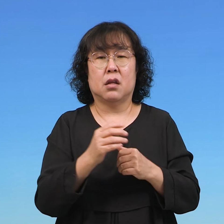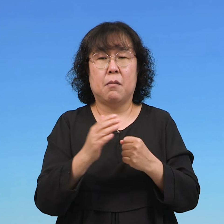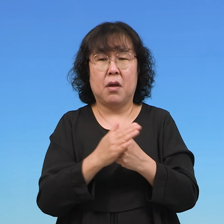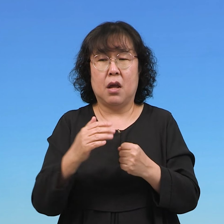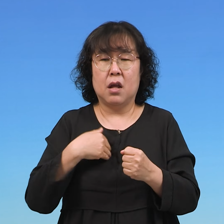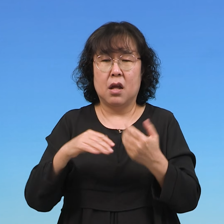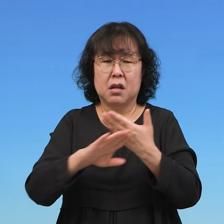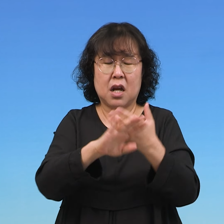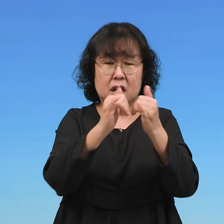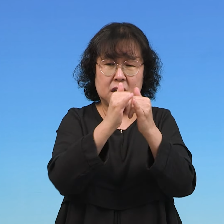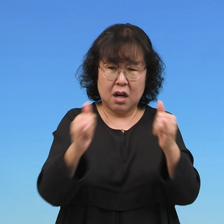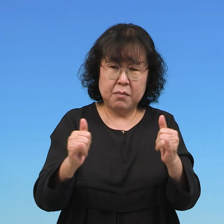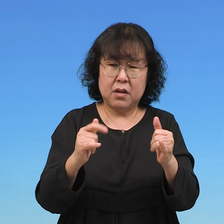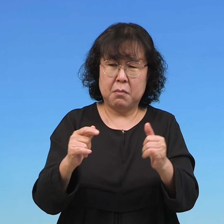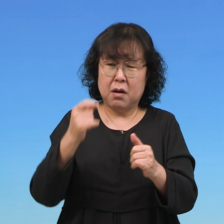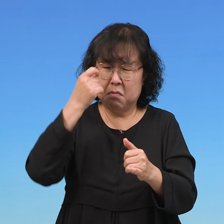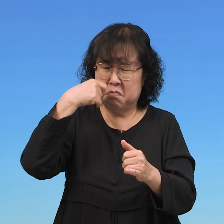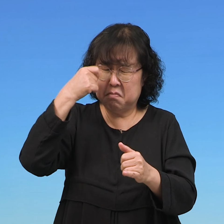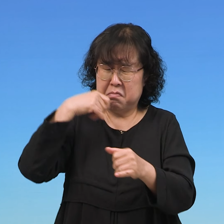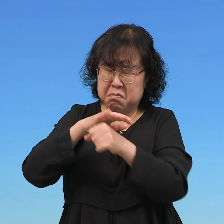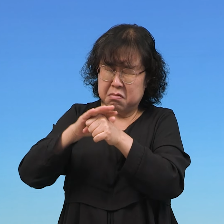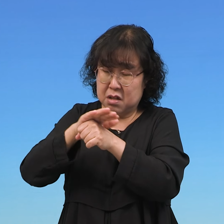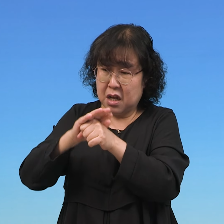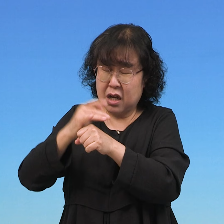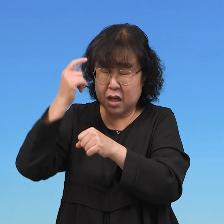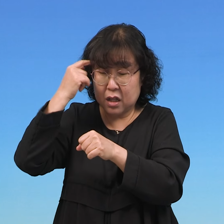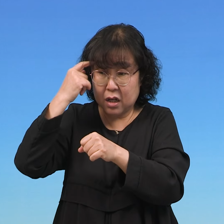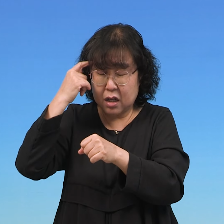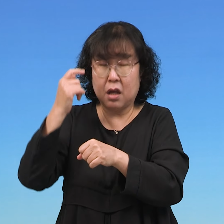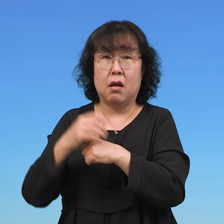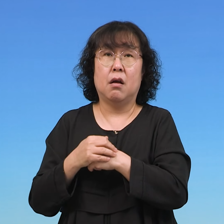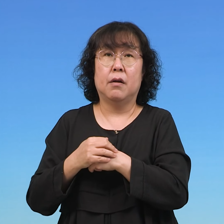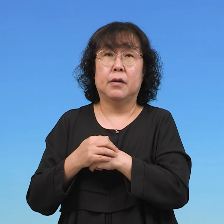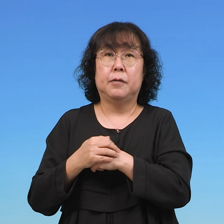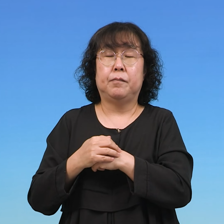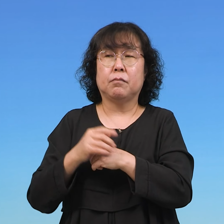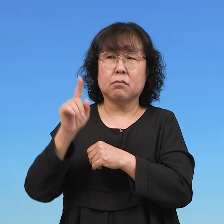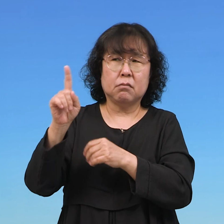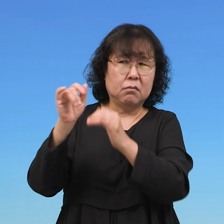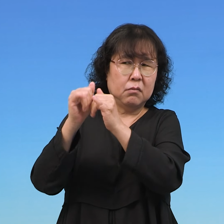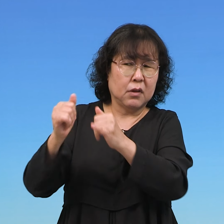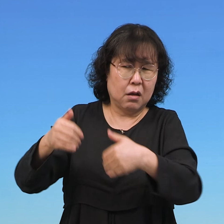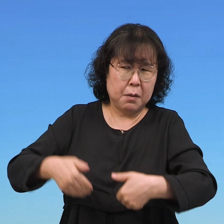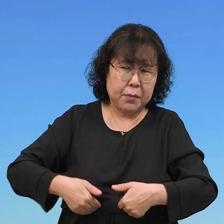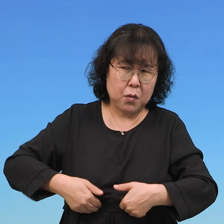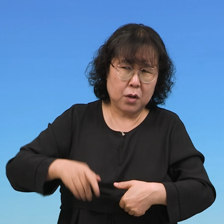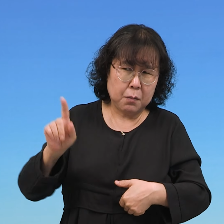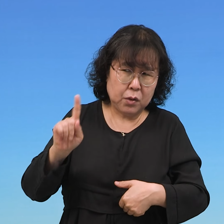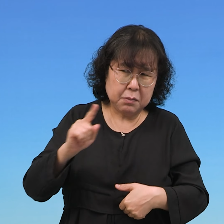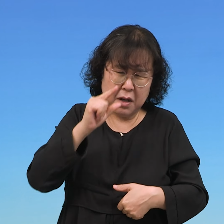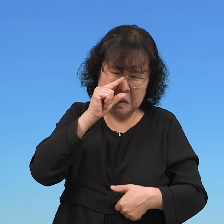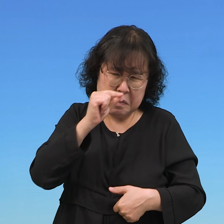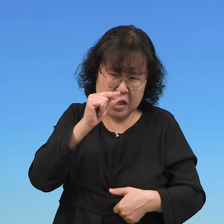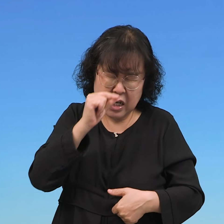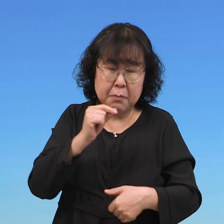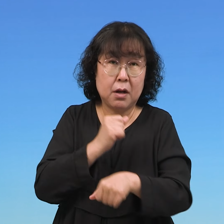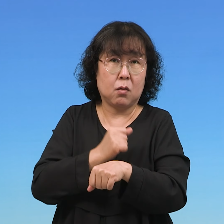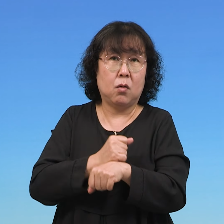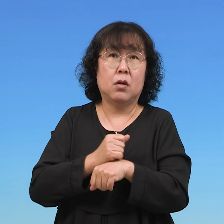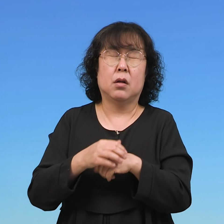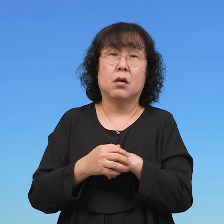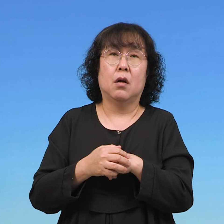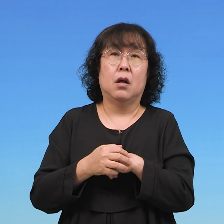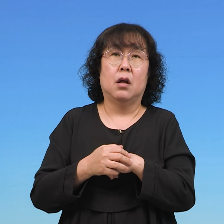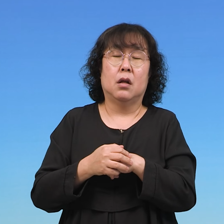보면은 안쓰럽잖아요. 자꾸 눈치를 보는데, 내가 이제 저 사람의 필요가 뭔지에 민감하고, 또 내가